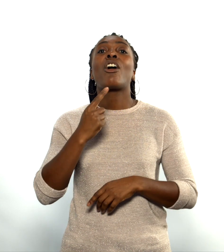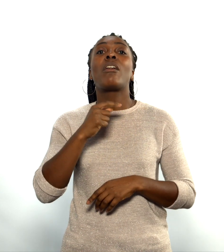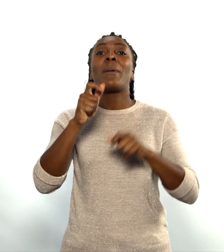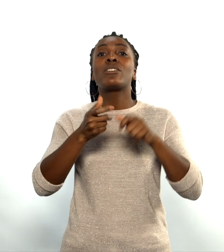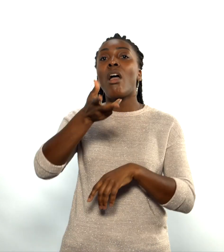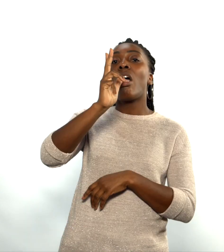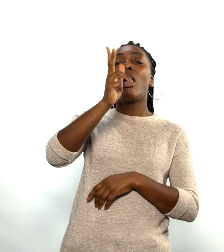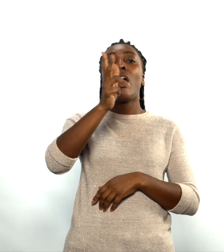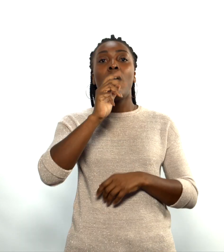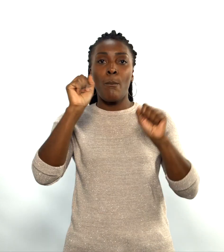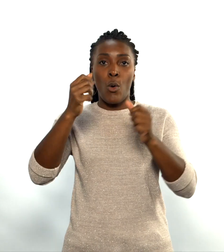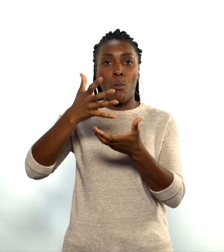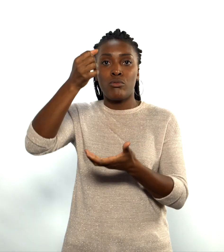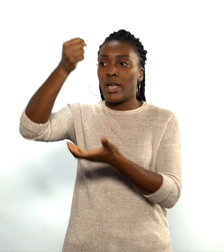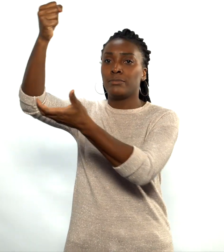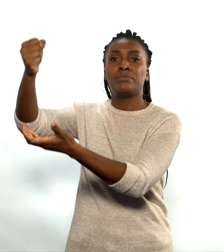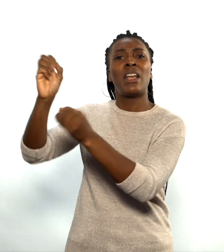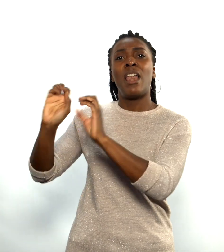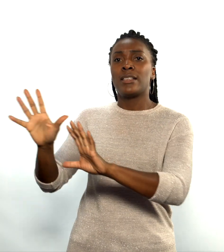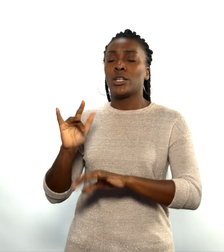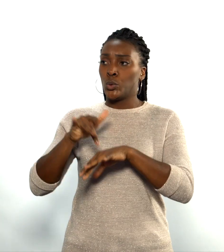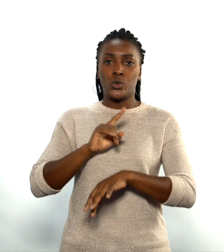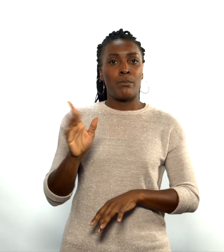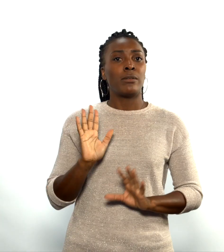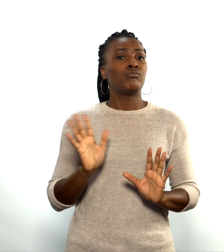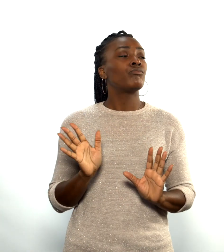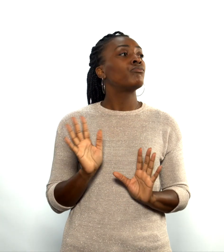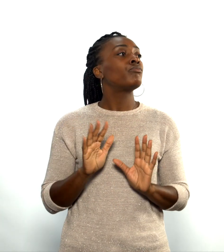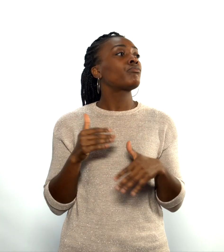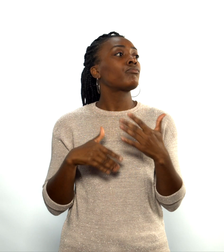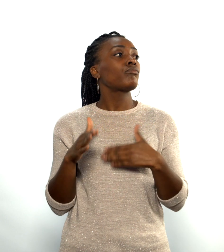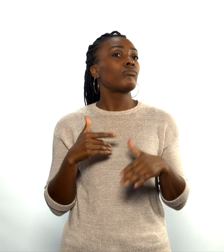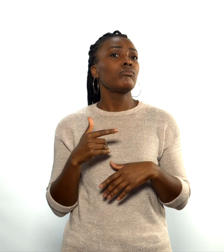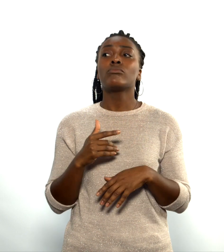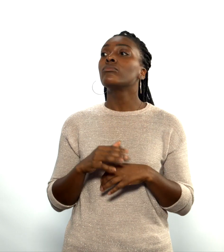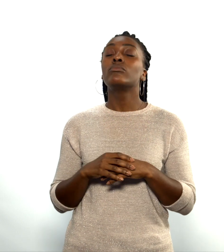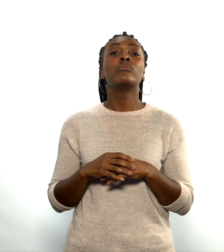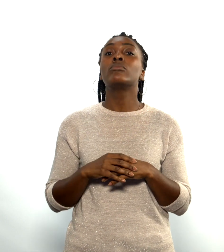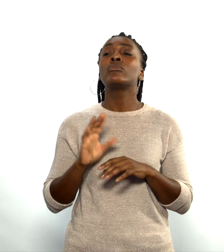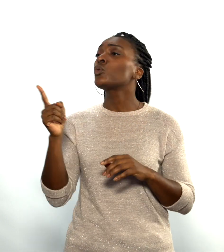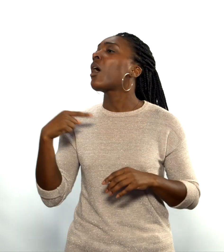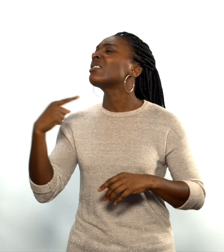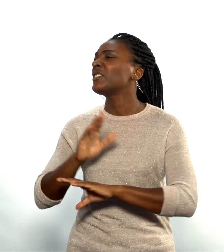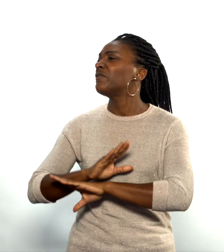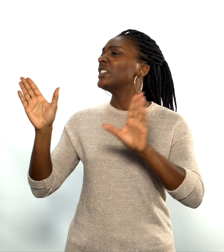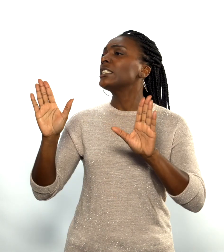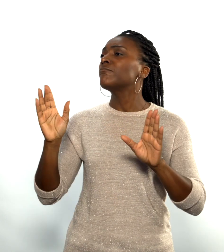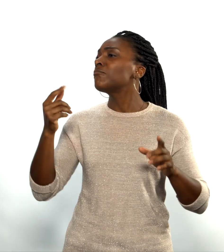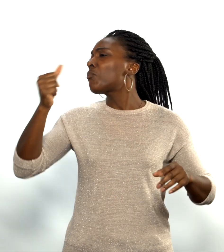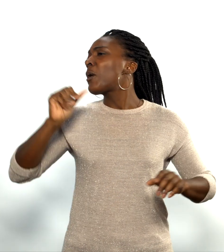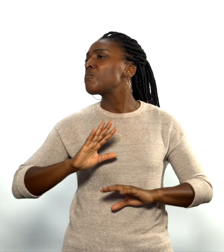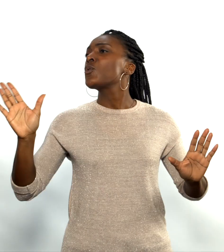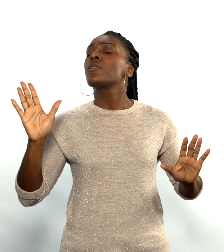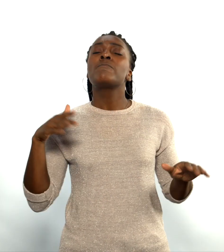sa bouteille. Il peut la laisser un temps sur la table sans y toucher et même lui dire « Entre toi et moi, c'est